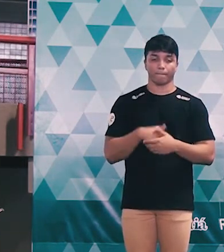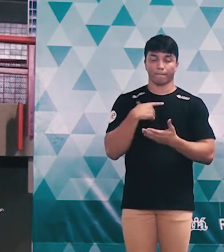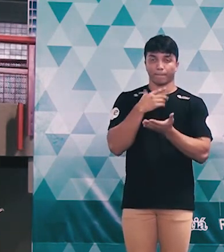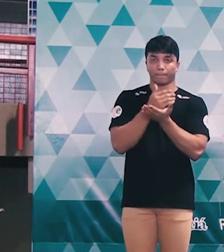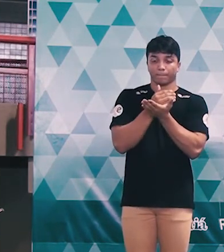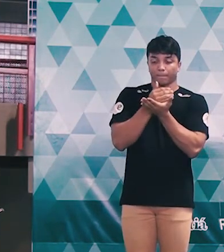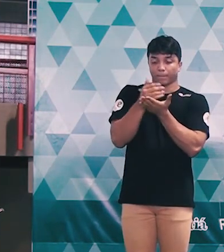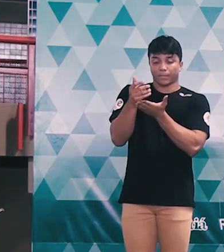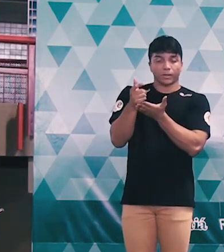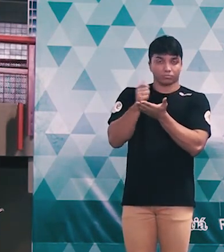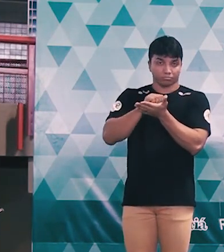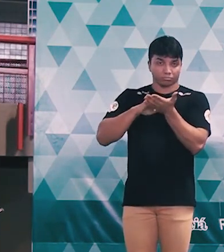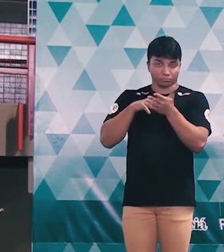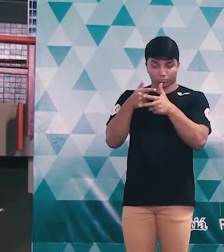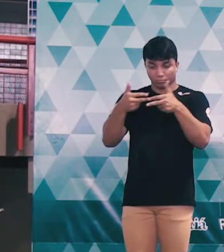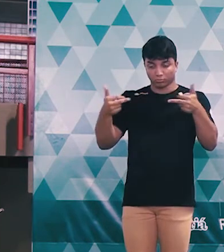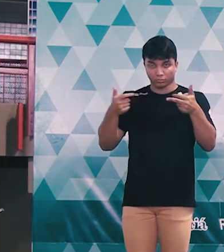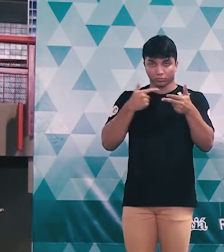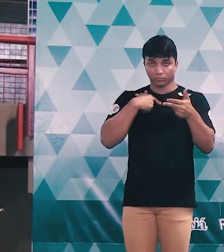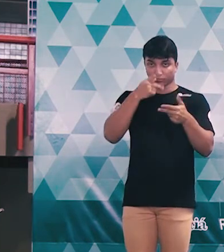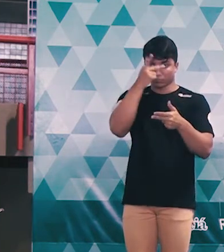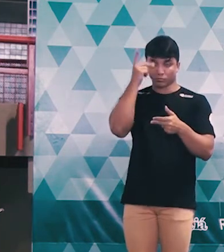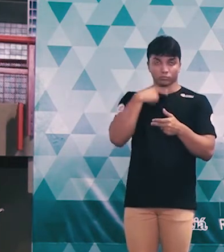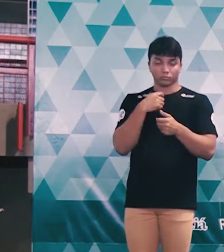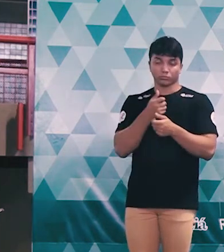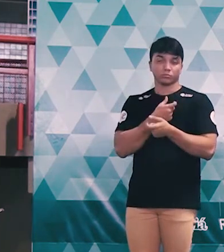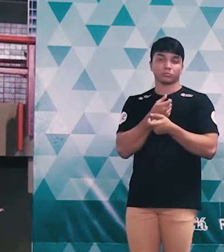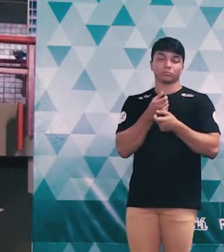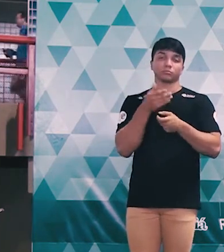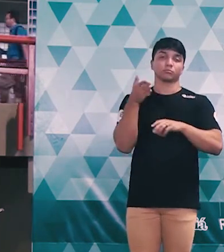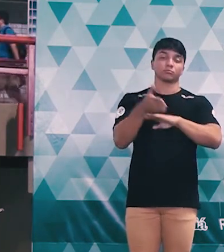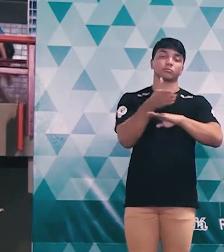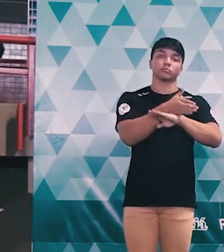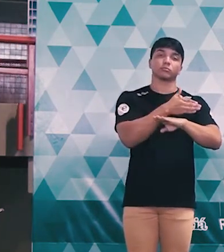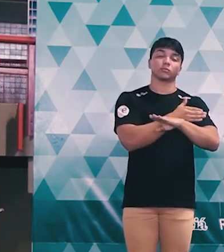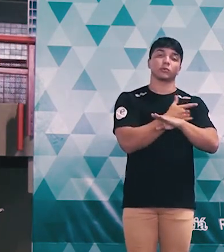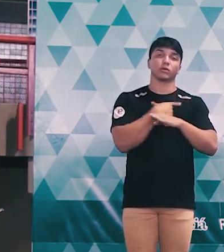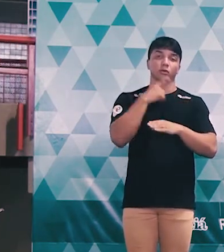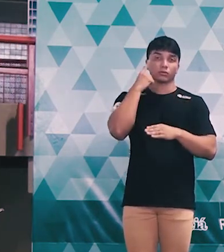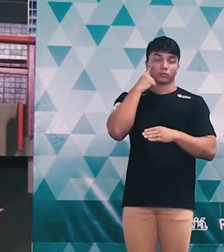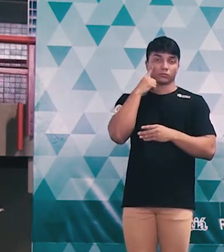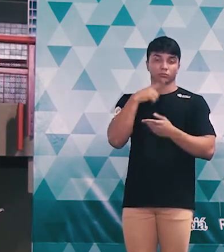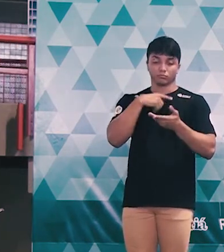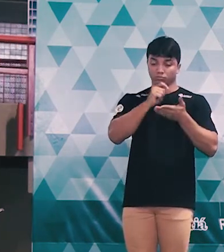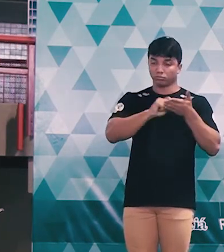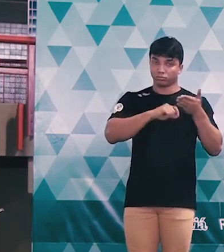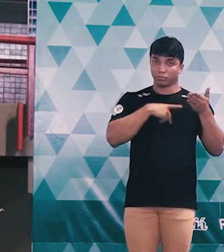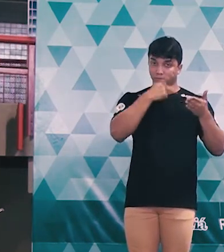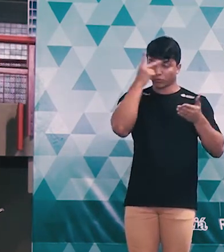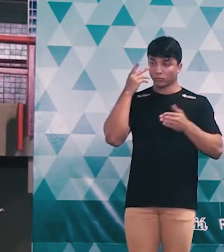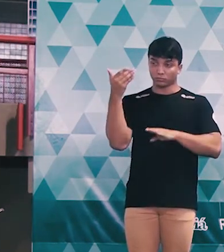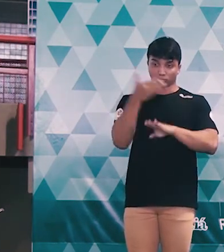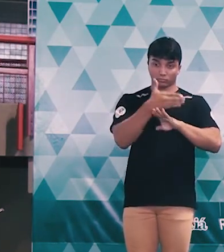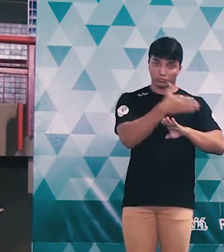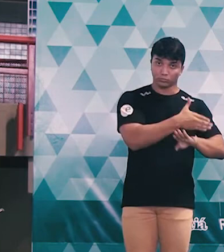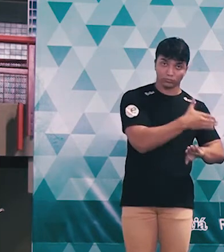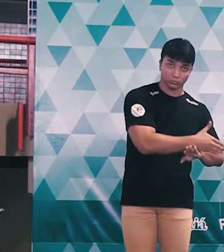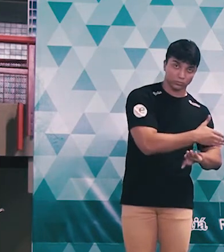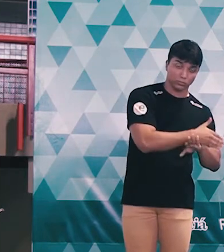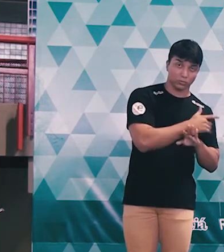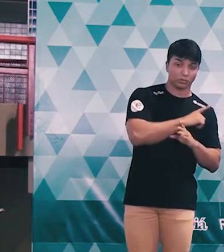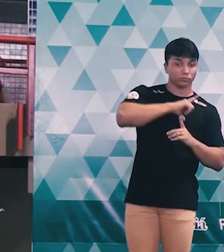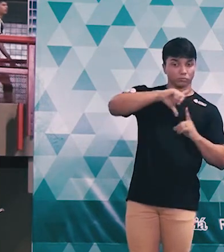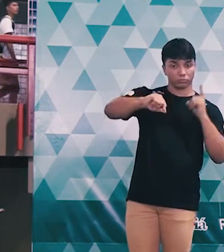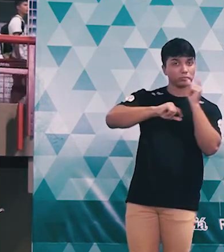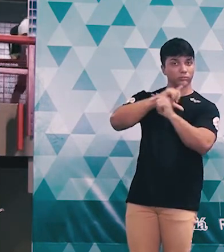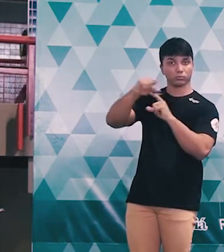iniciar suas atividades, um ascensorista registra tanto o número de pessoas que entram quanto o número de